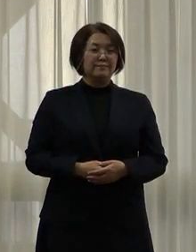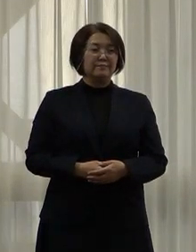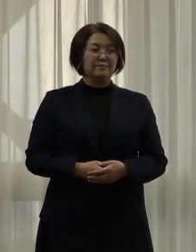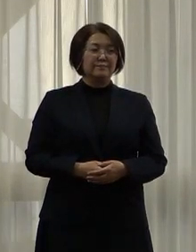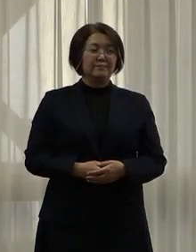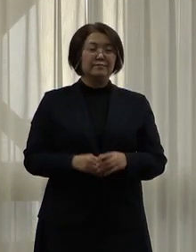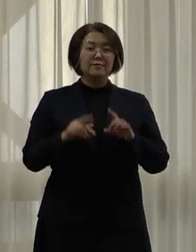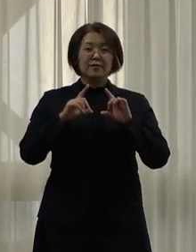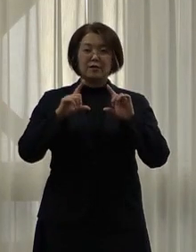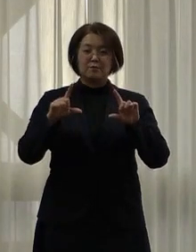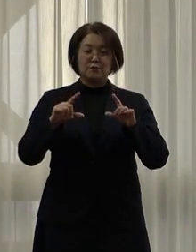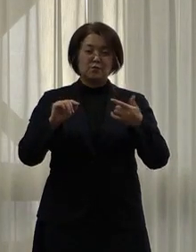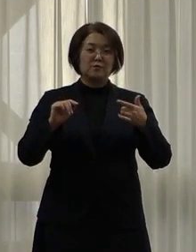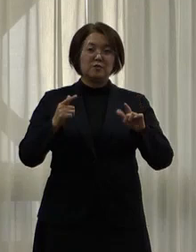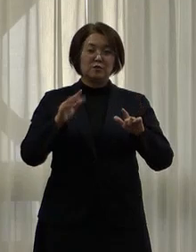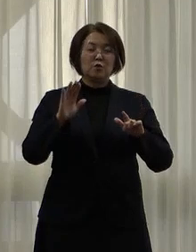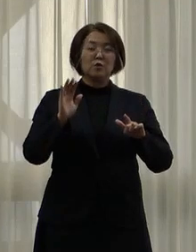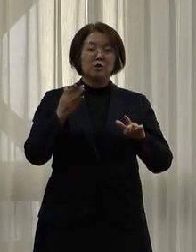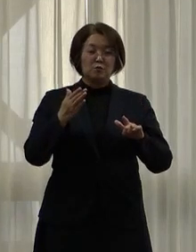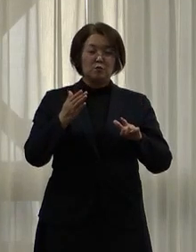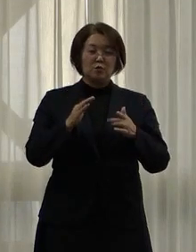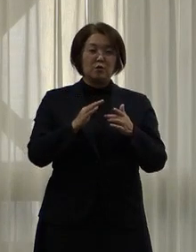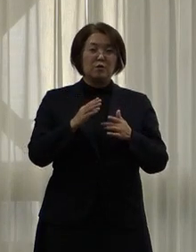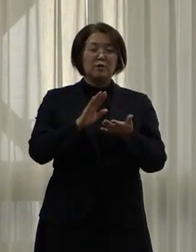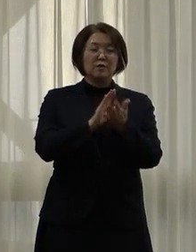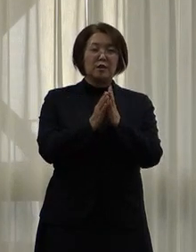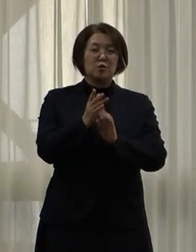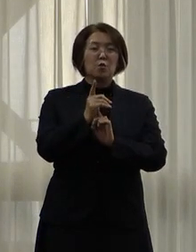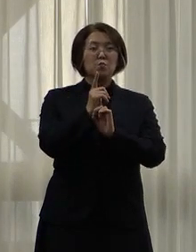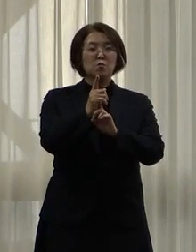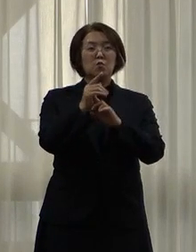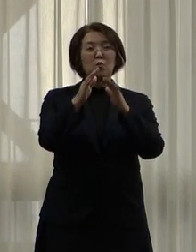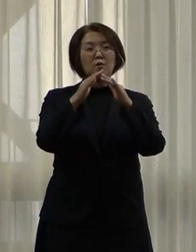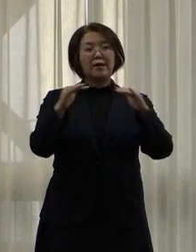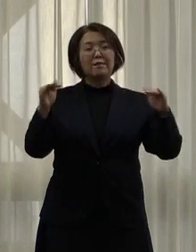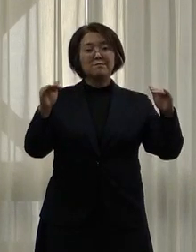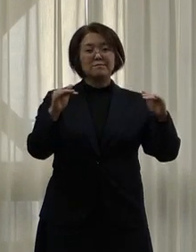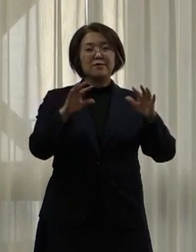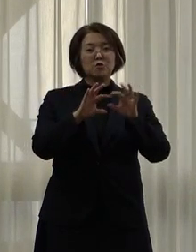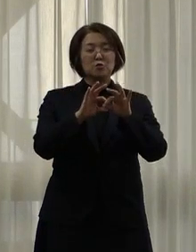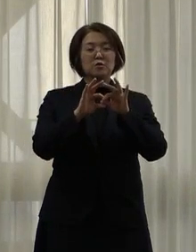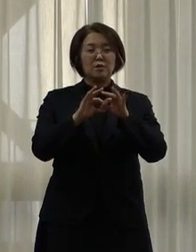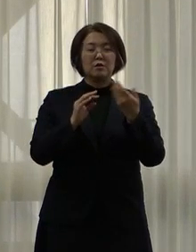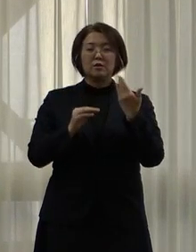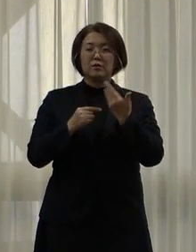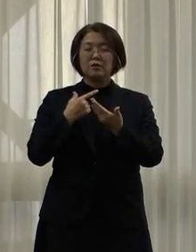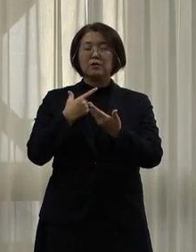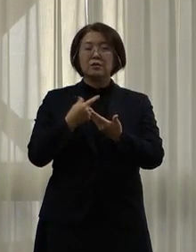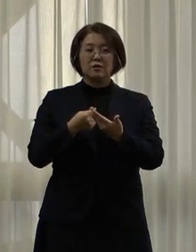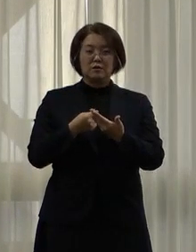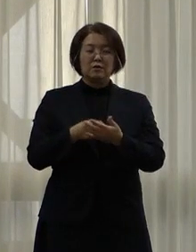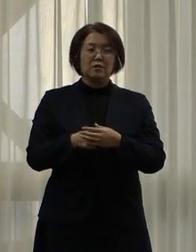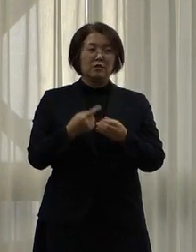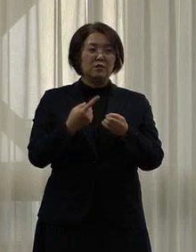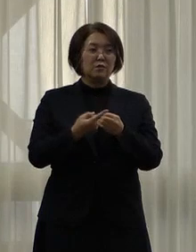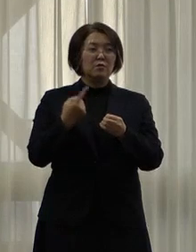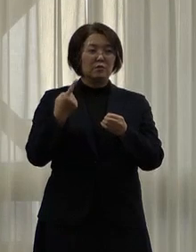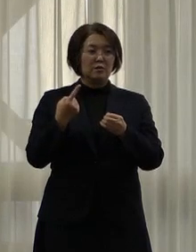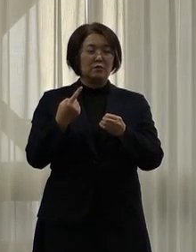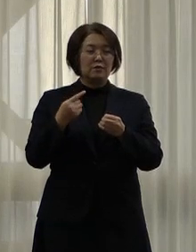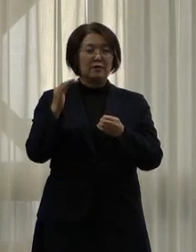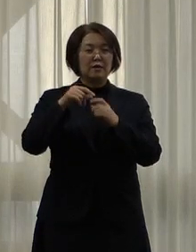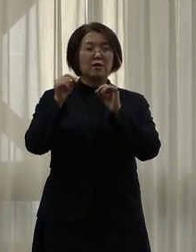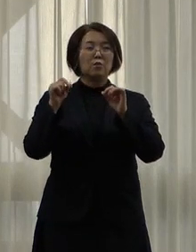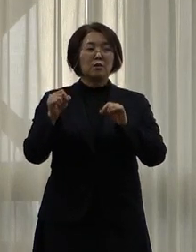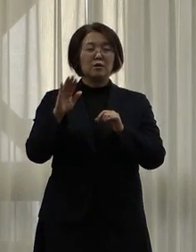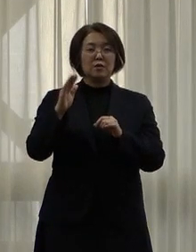発表事項とは異なりますが、富山県武道館についてお伺いします。昨年、高岡テクノド